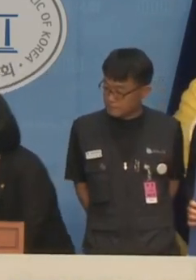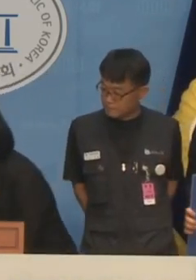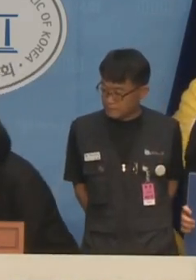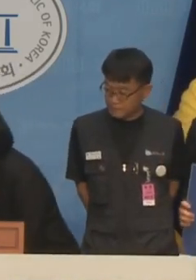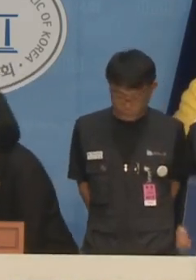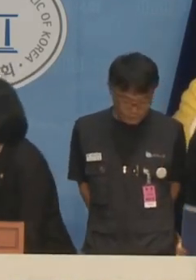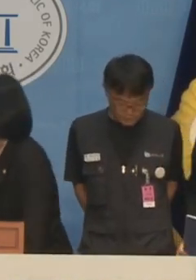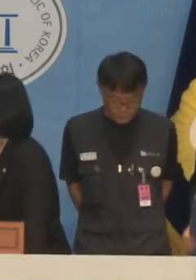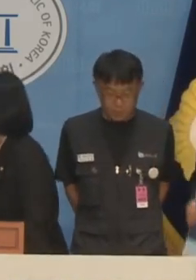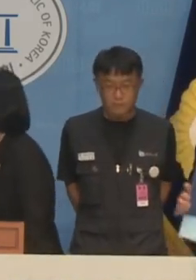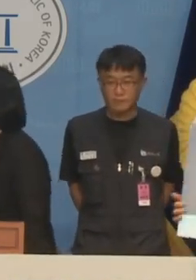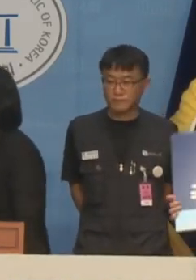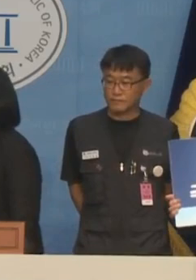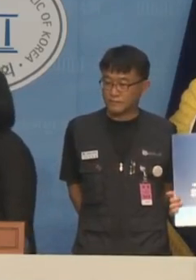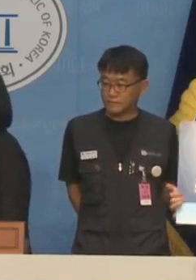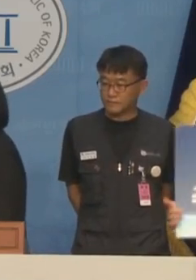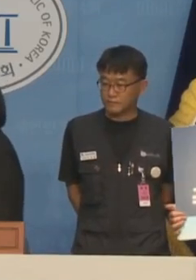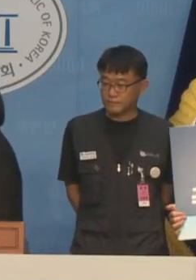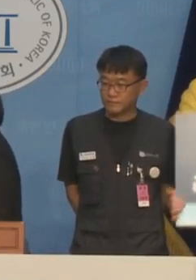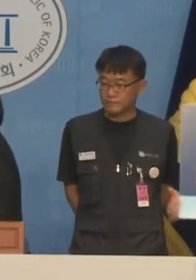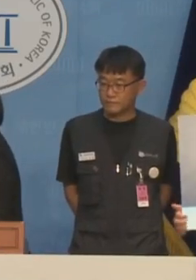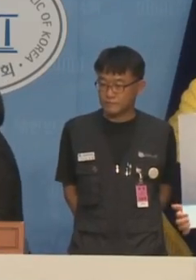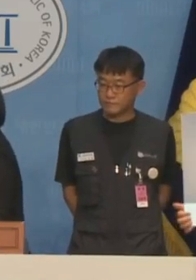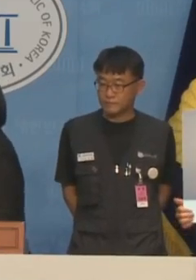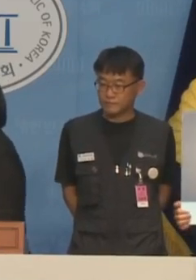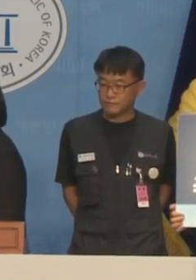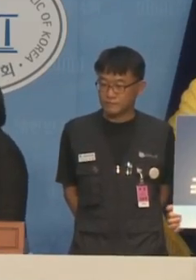아유, 연일 보내요, 그죠?